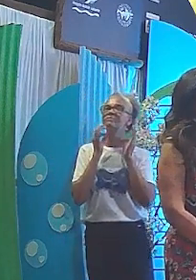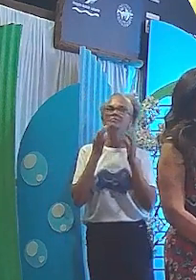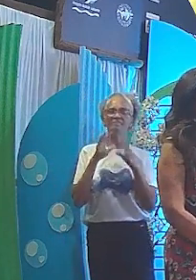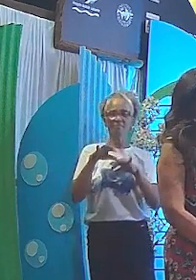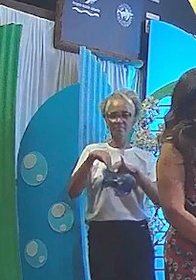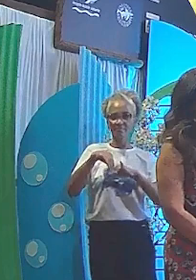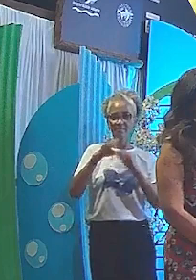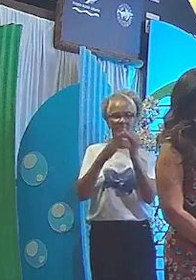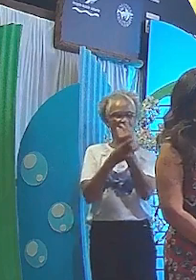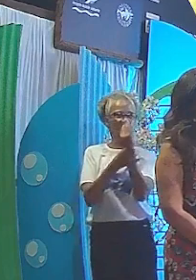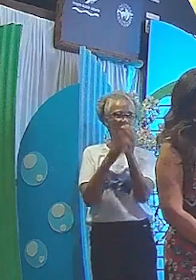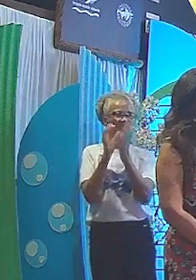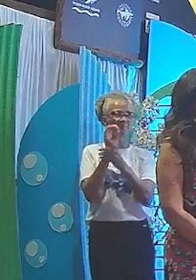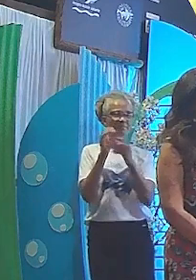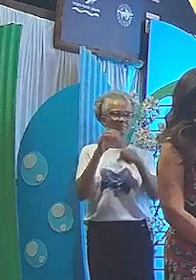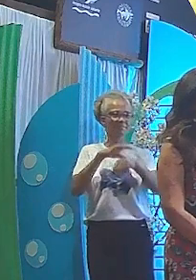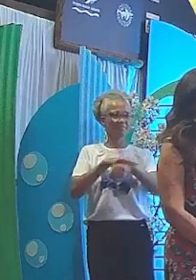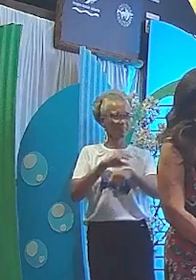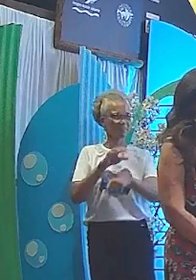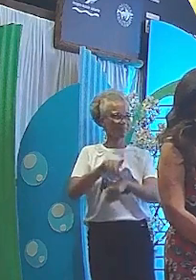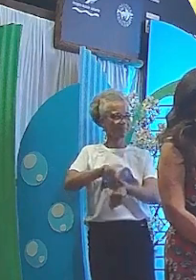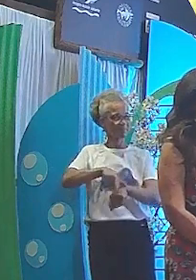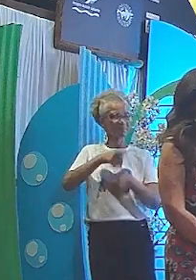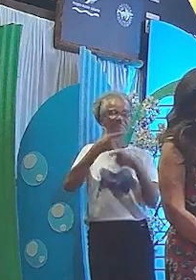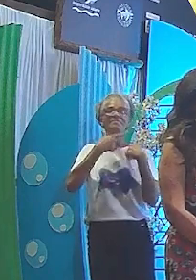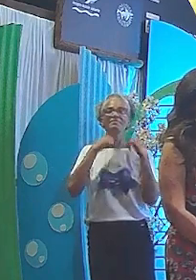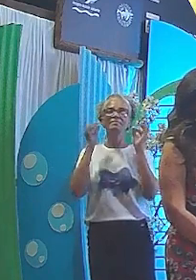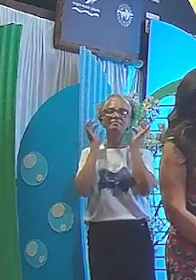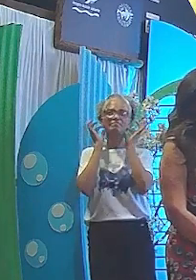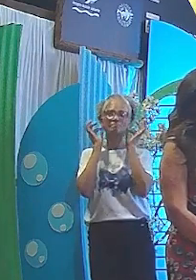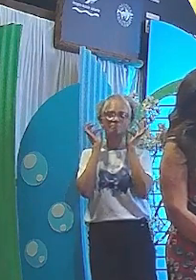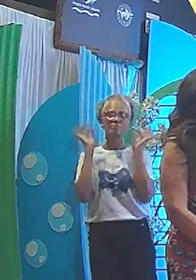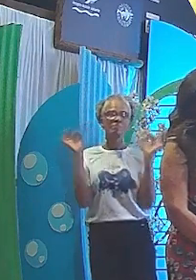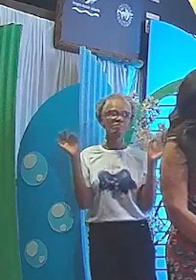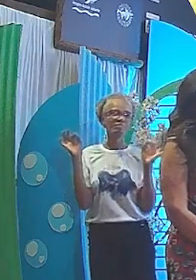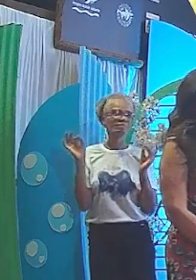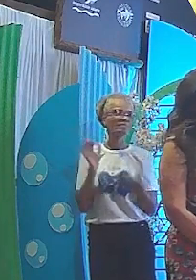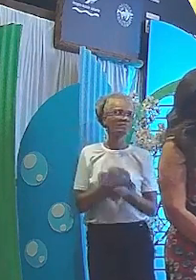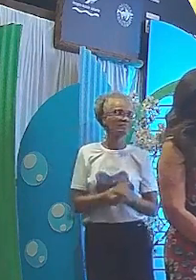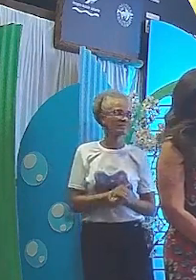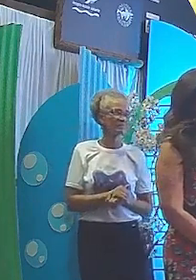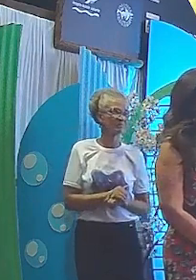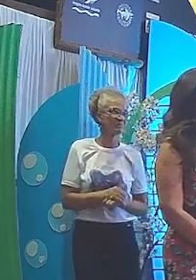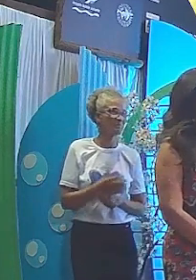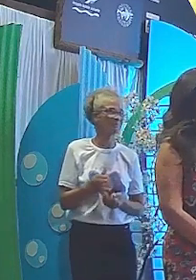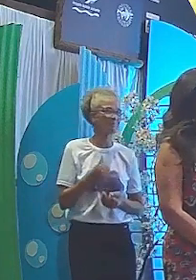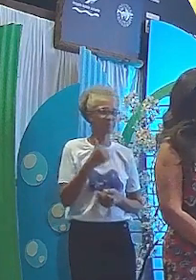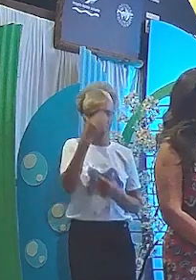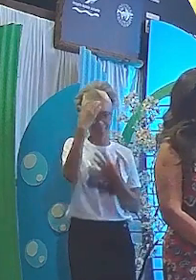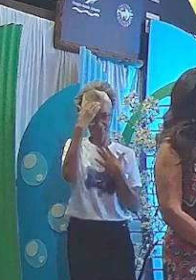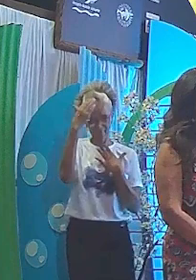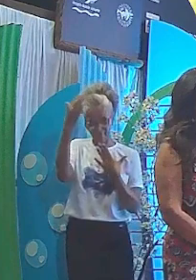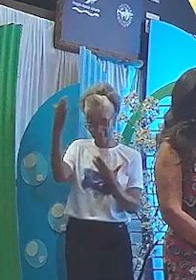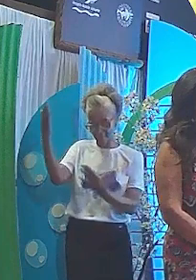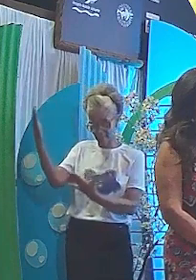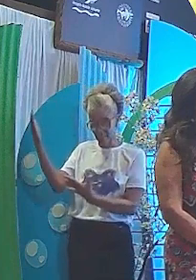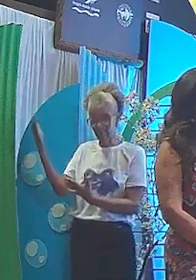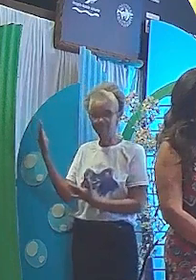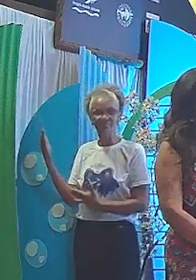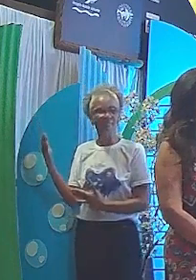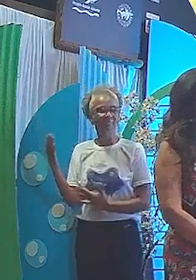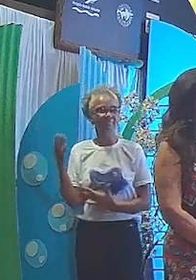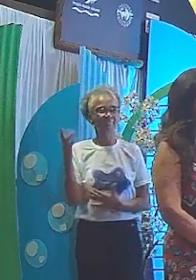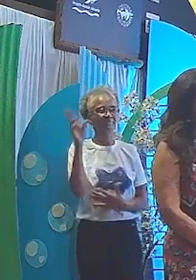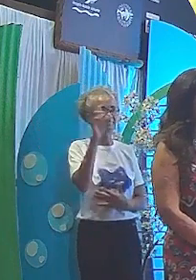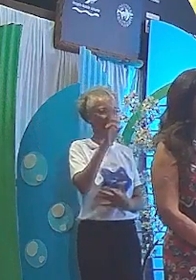anéis, pulseiras, relógio, colar e brinco. Então, gostaria inicialmente de cumprimentar a todos, em